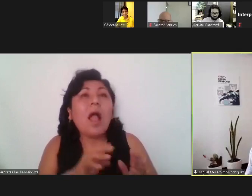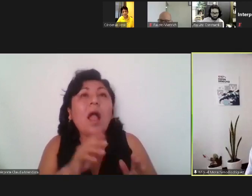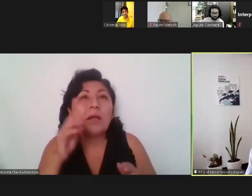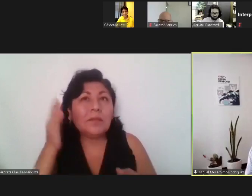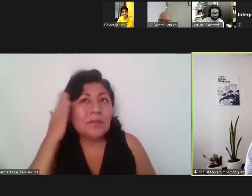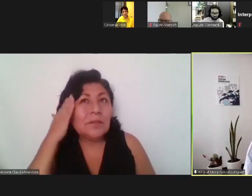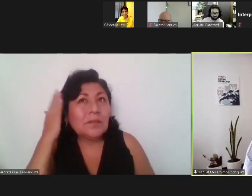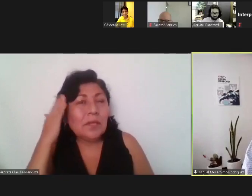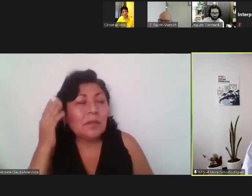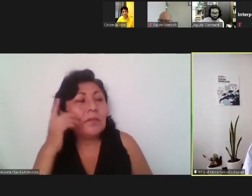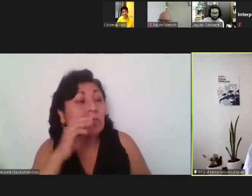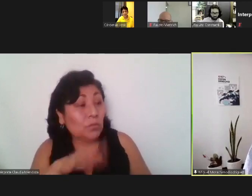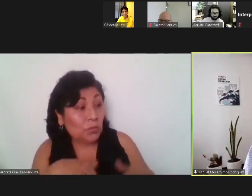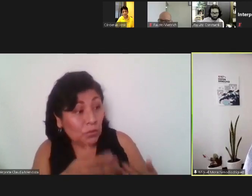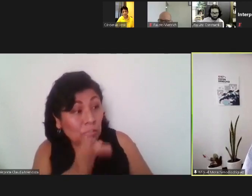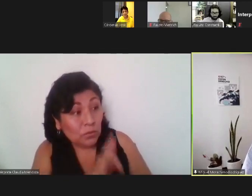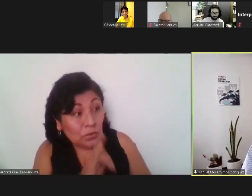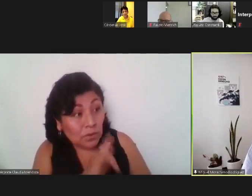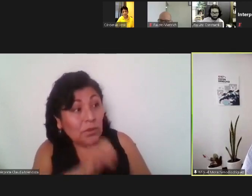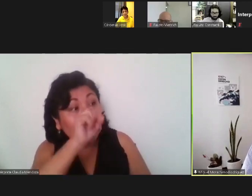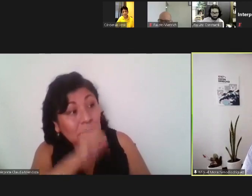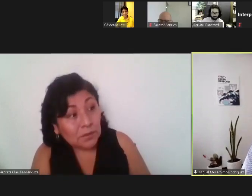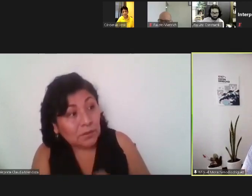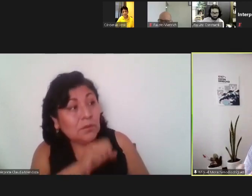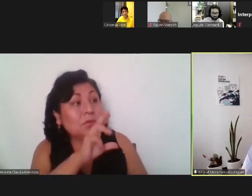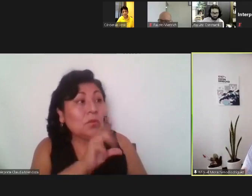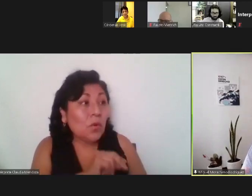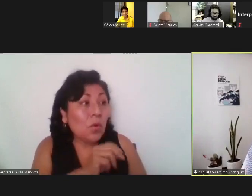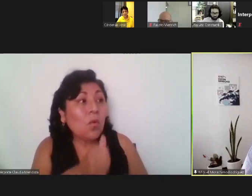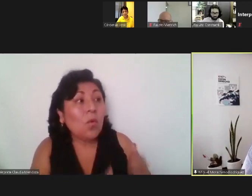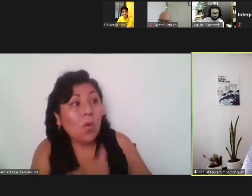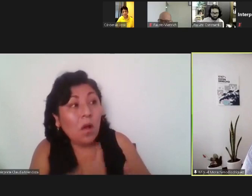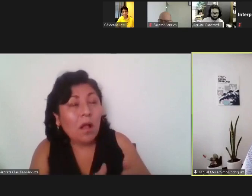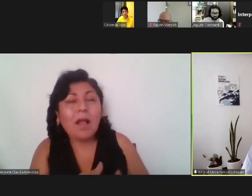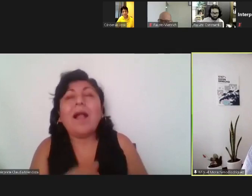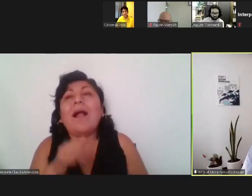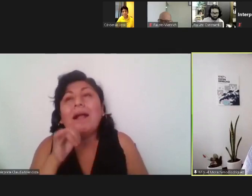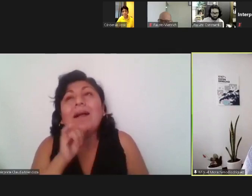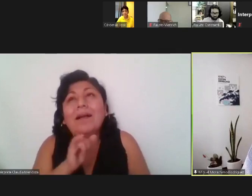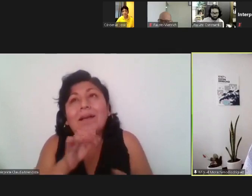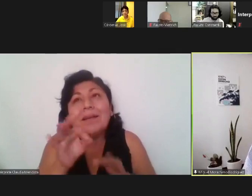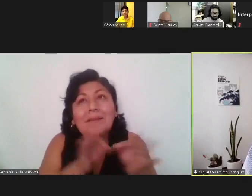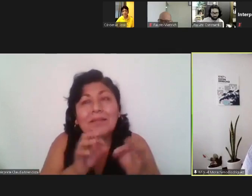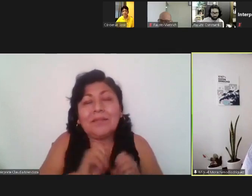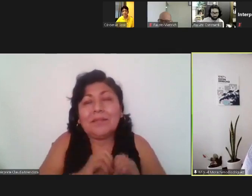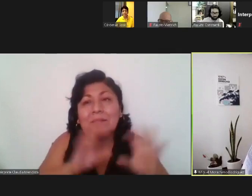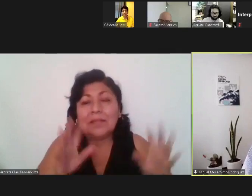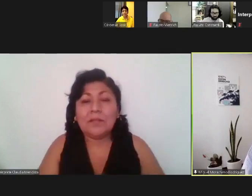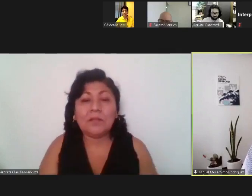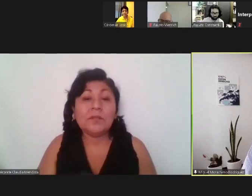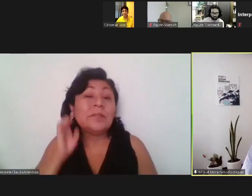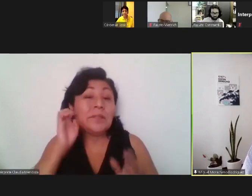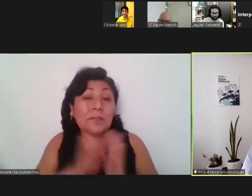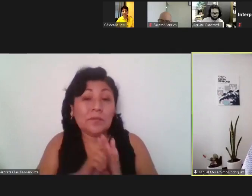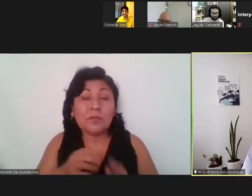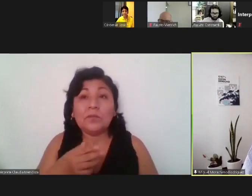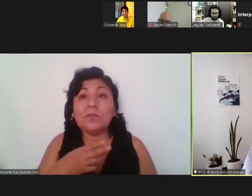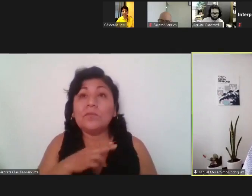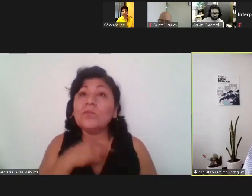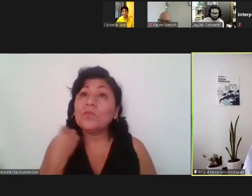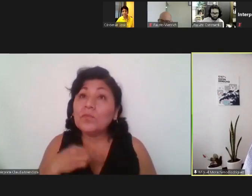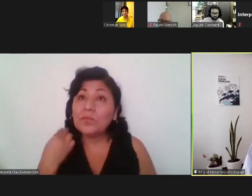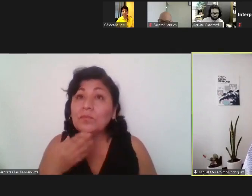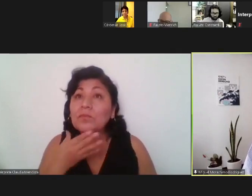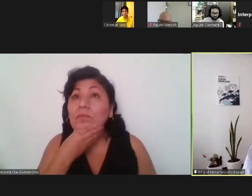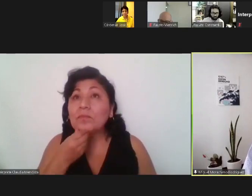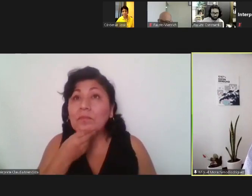puede hacer con eso, ¿no? Por ejemplo, durante en noviembre, diciembre, que tuvimos estas semanas de inestabilidad política en nuestro